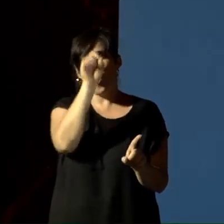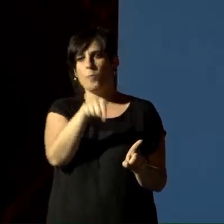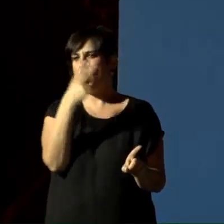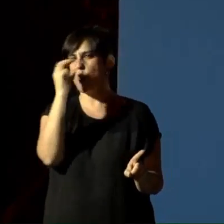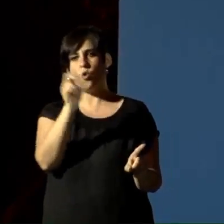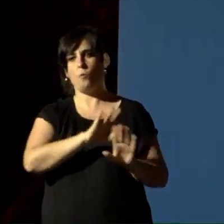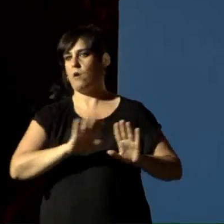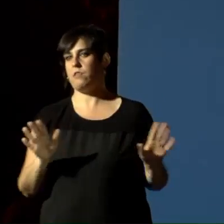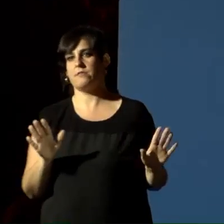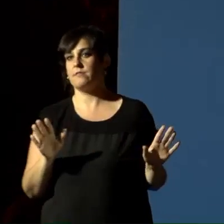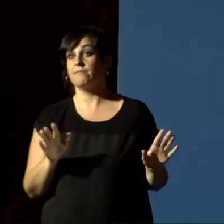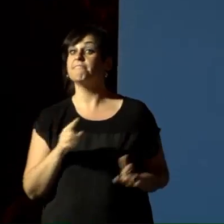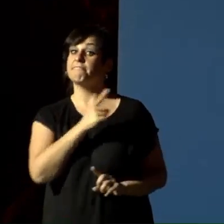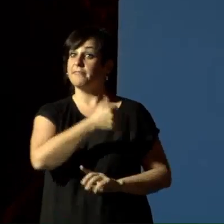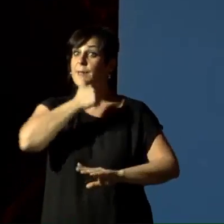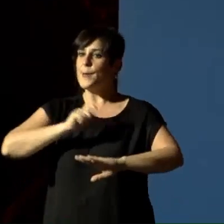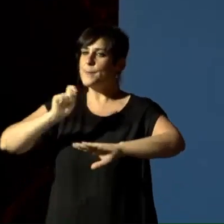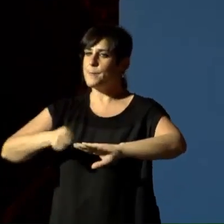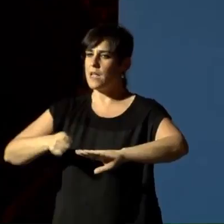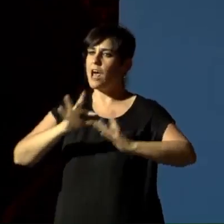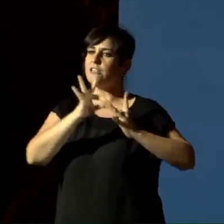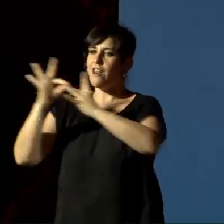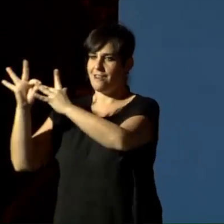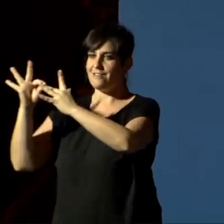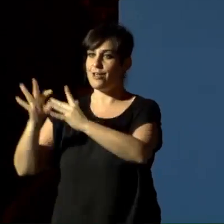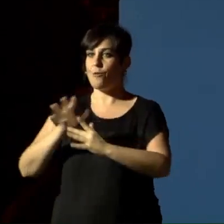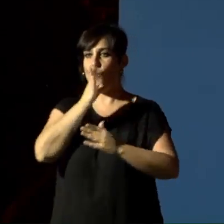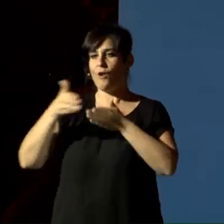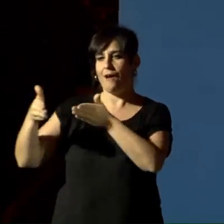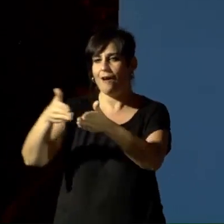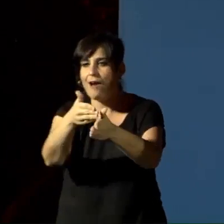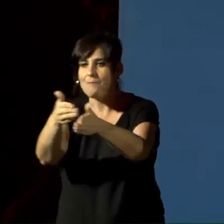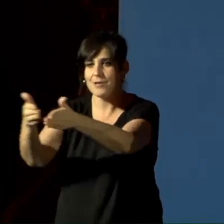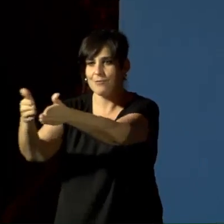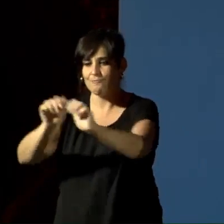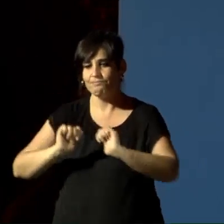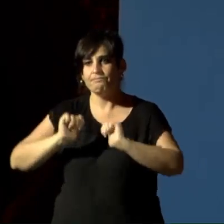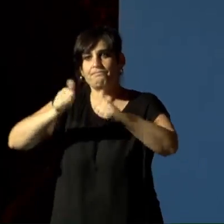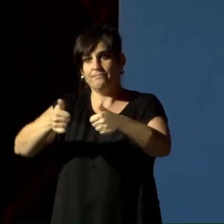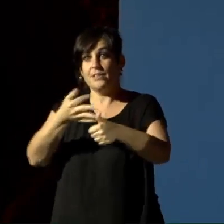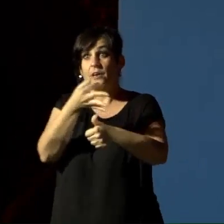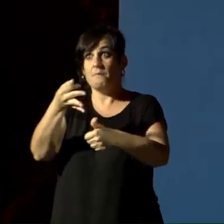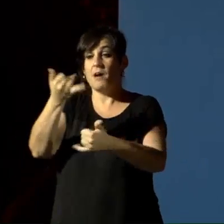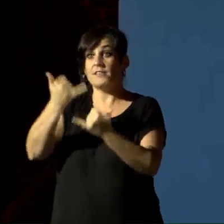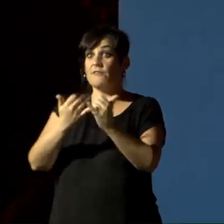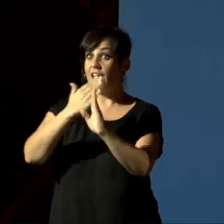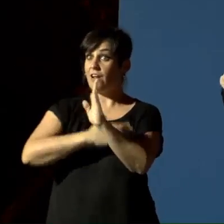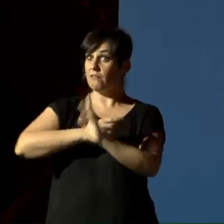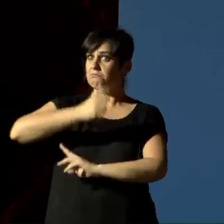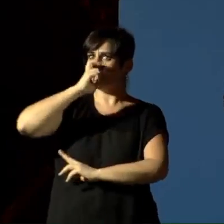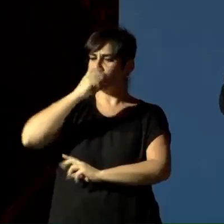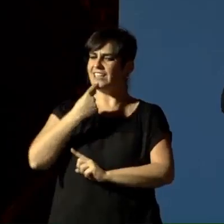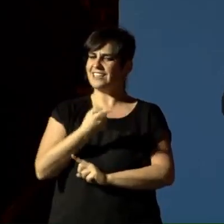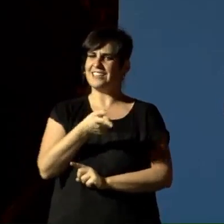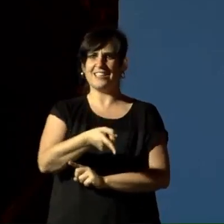máis. E aí Xosé Manuel Beiras foi pionero, abriu camiño e fixe unha impugnación das vellas categorías para dicir, por